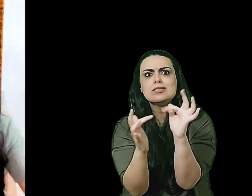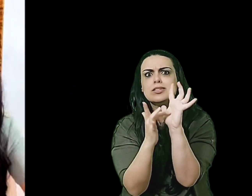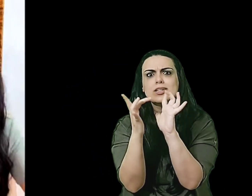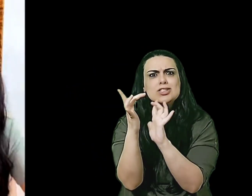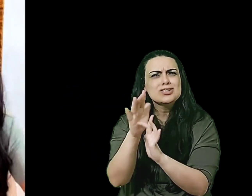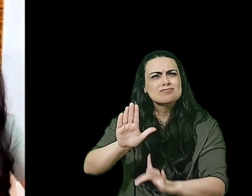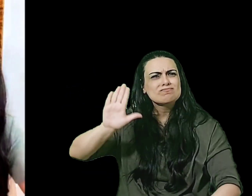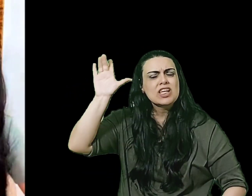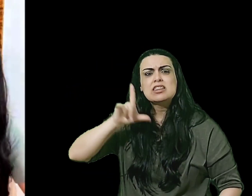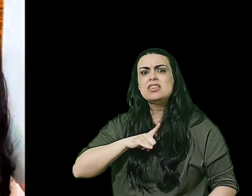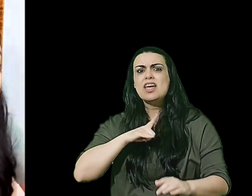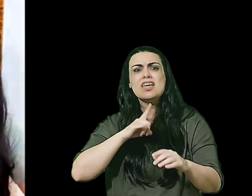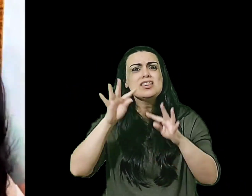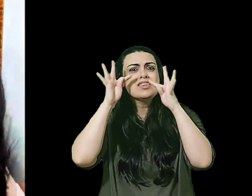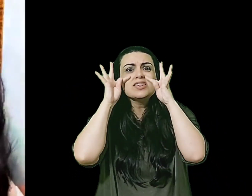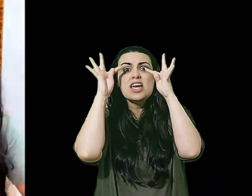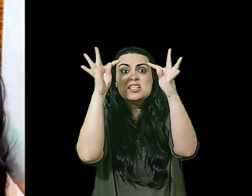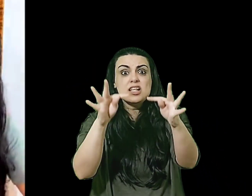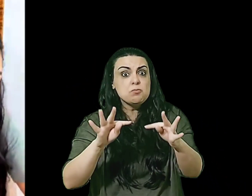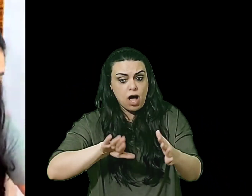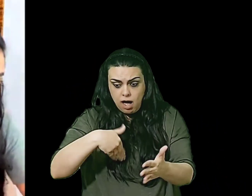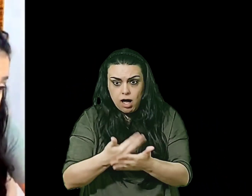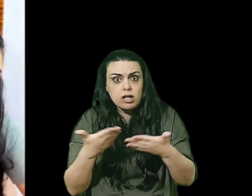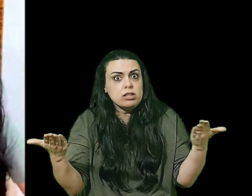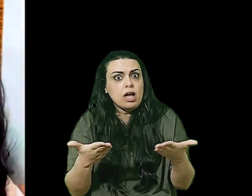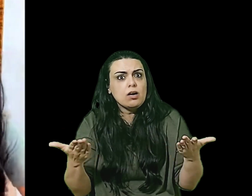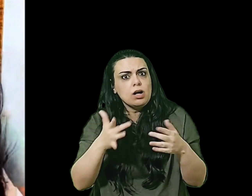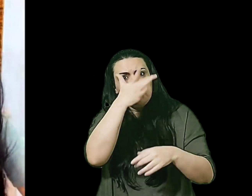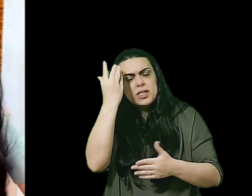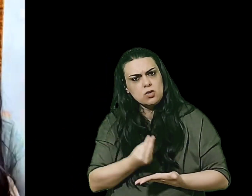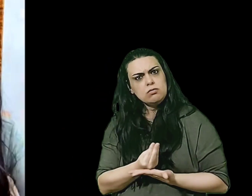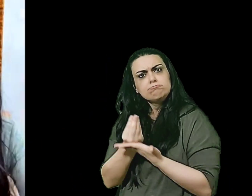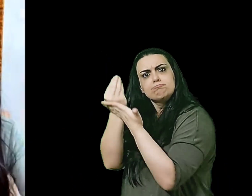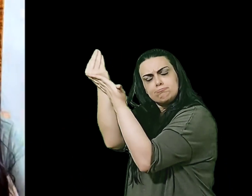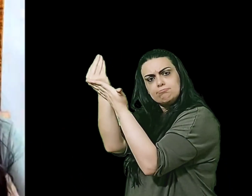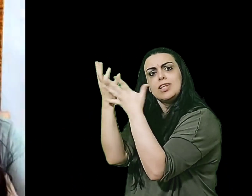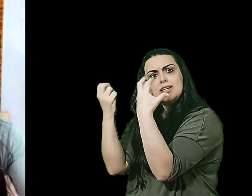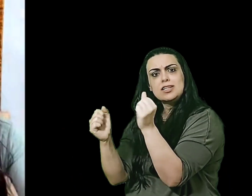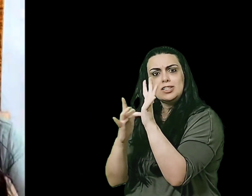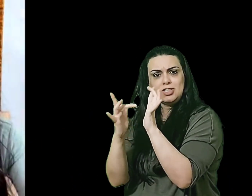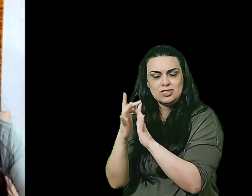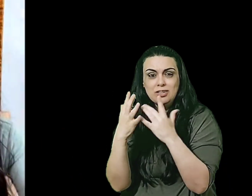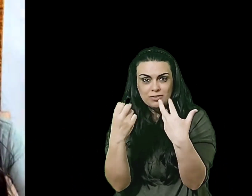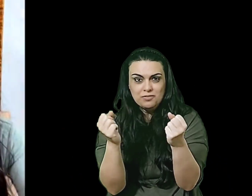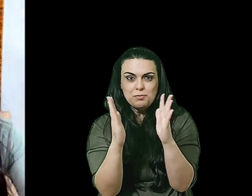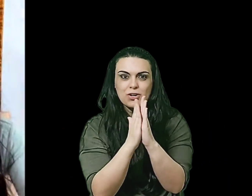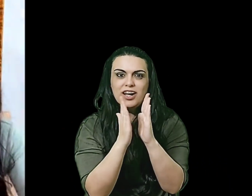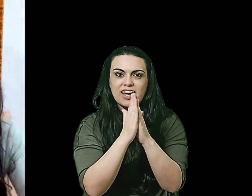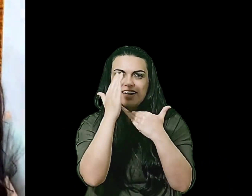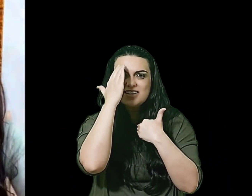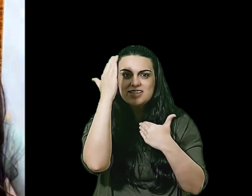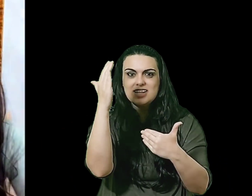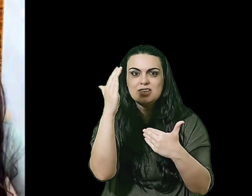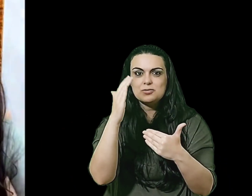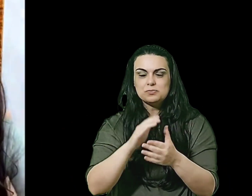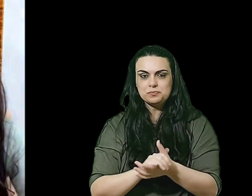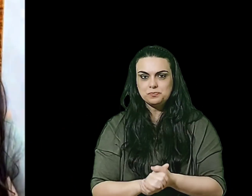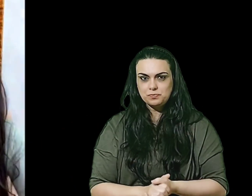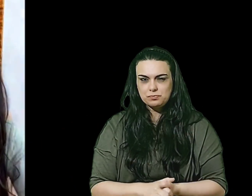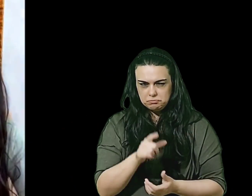rendendo ao Senhor, quantos testemunhos, tem gente entregando a vida para Jesus até agora. Vamos orar agora?